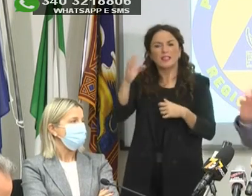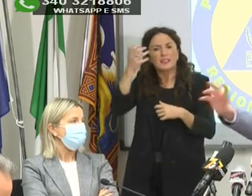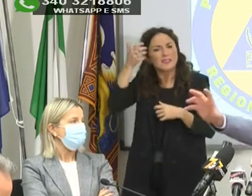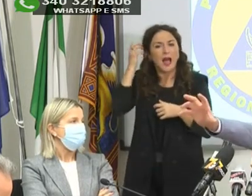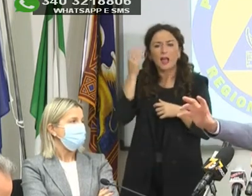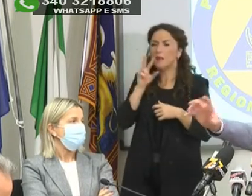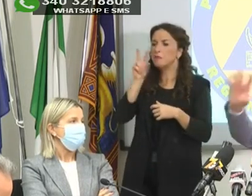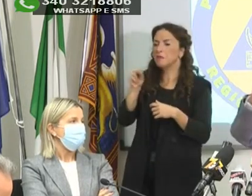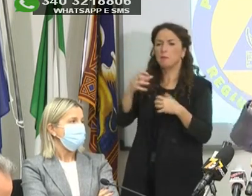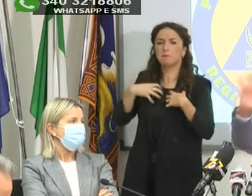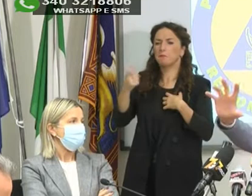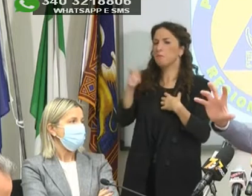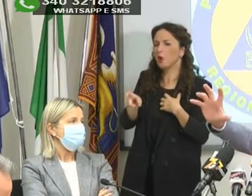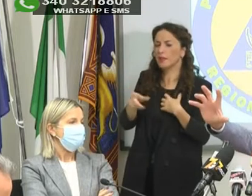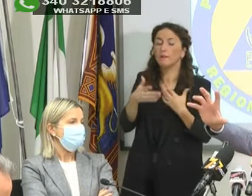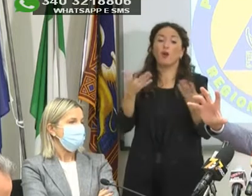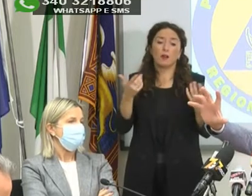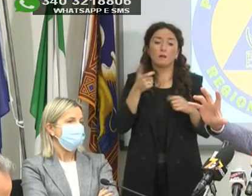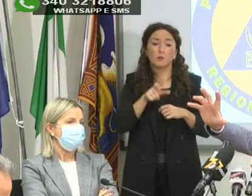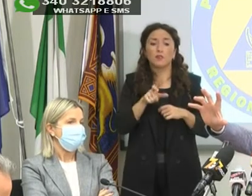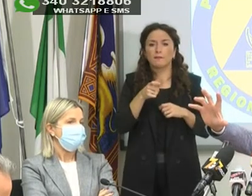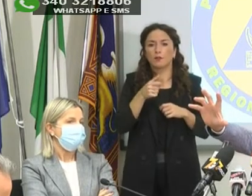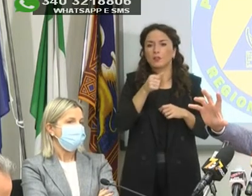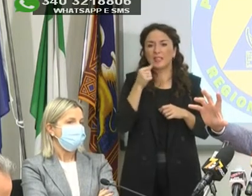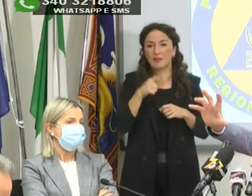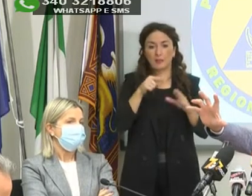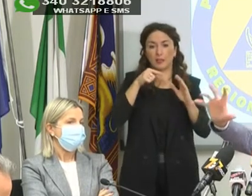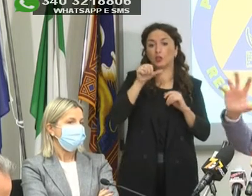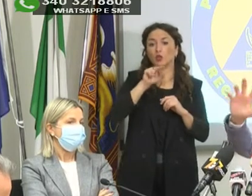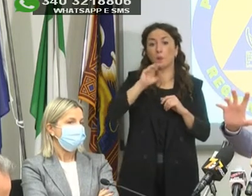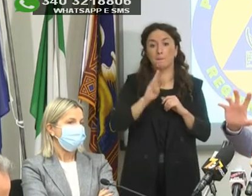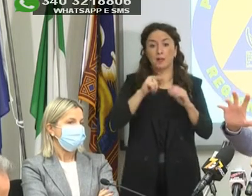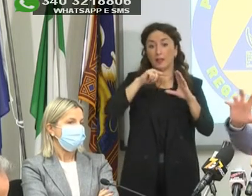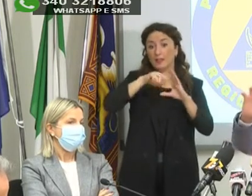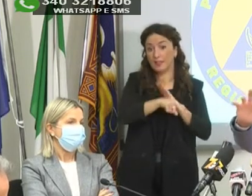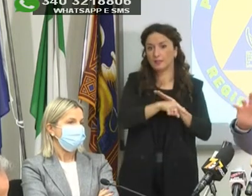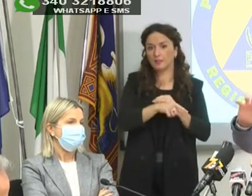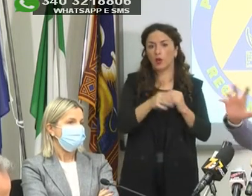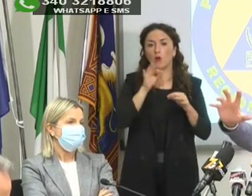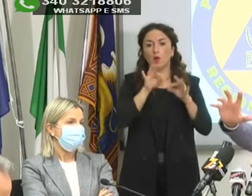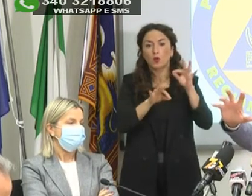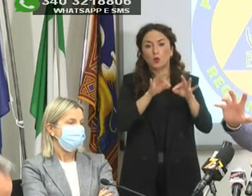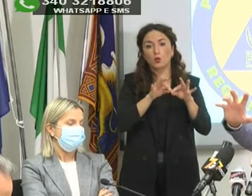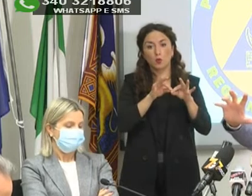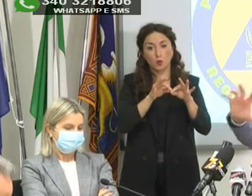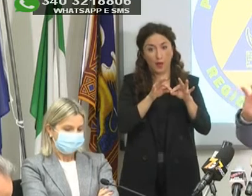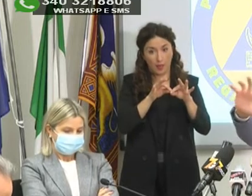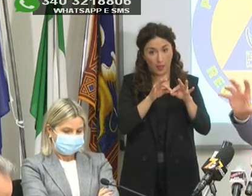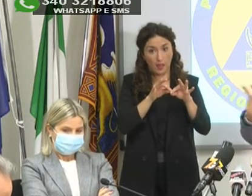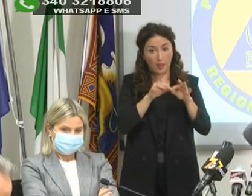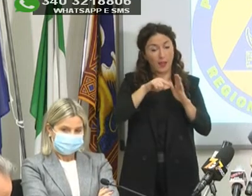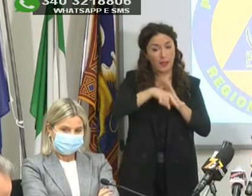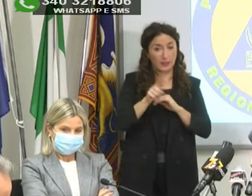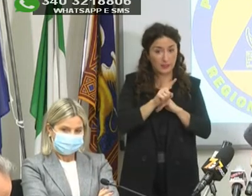Perché per noi significa subintensive. Significa far cure non intensive da terapia intensiva,